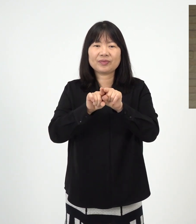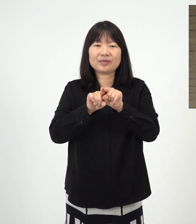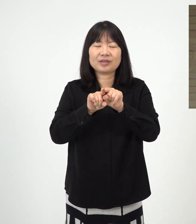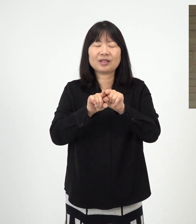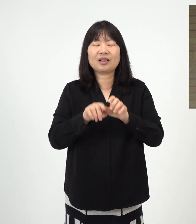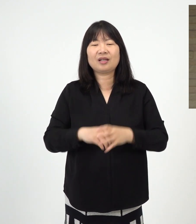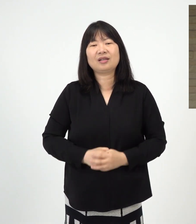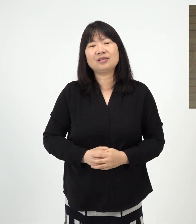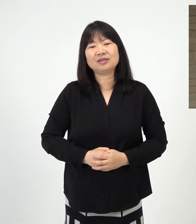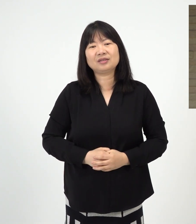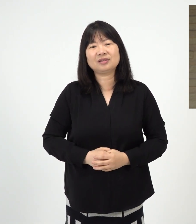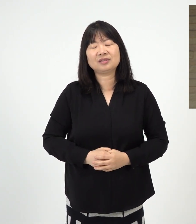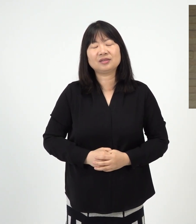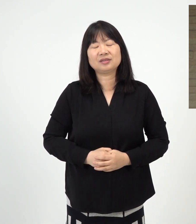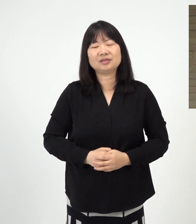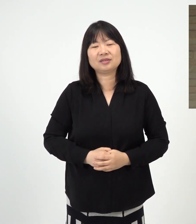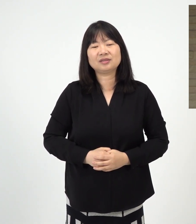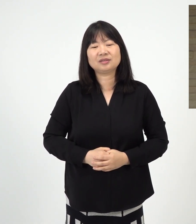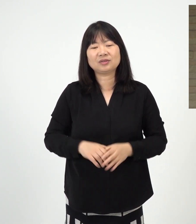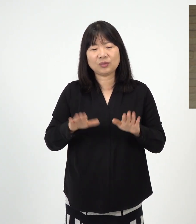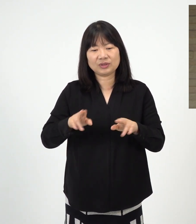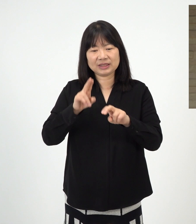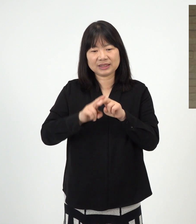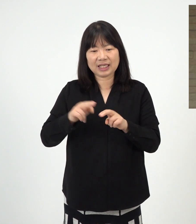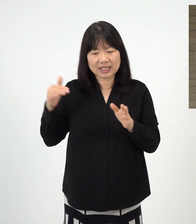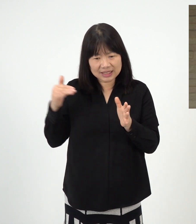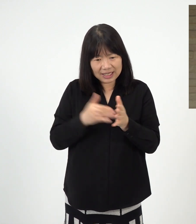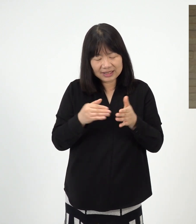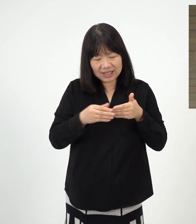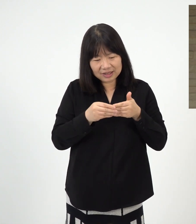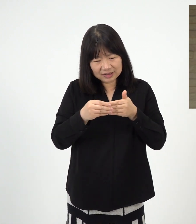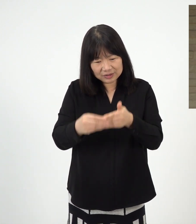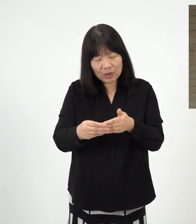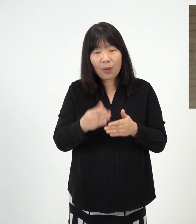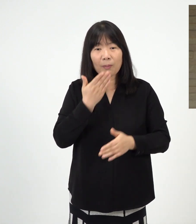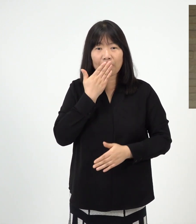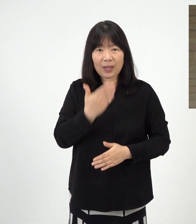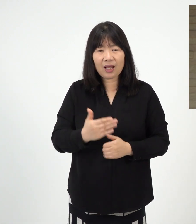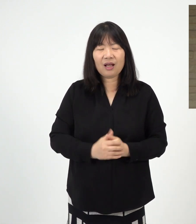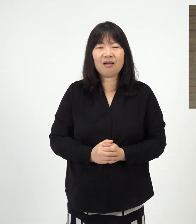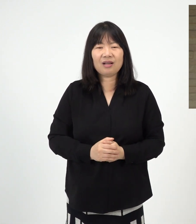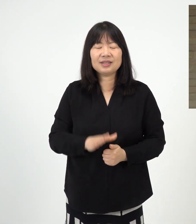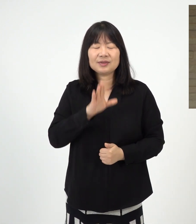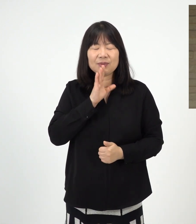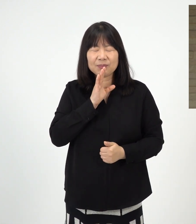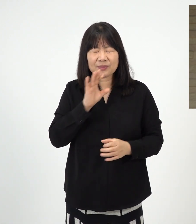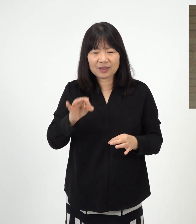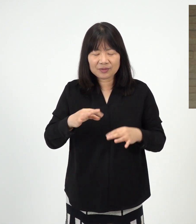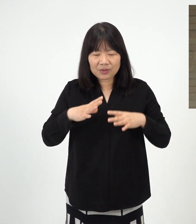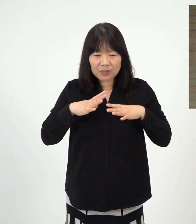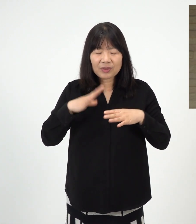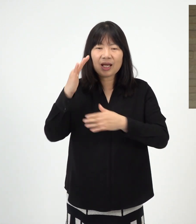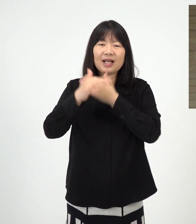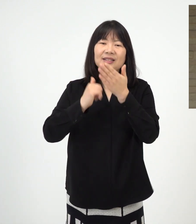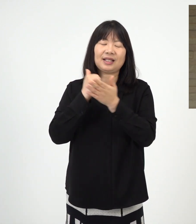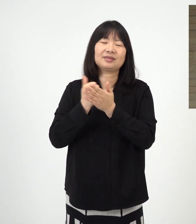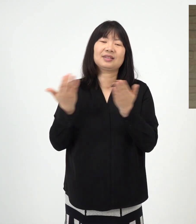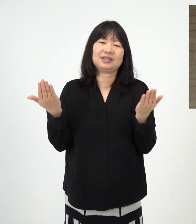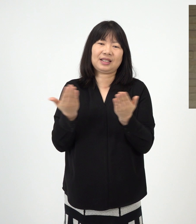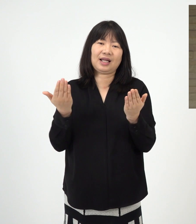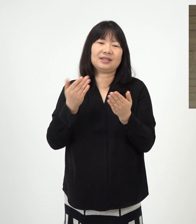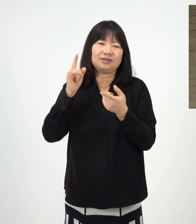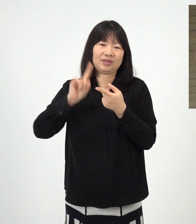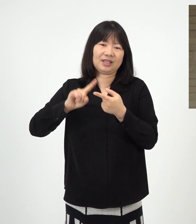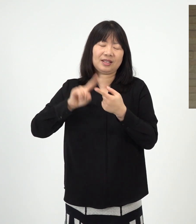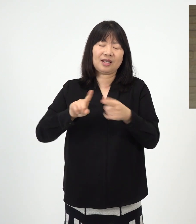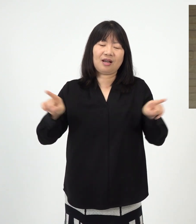버성겨 오늘 이 자리까지 이끌어 주셨다는 것은 놀라운 경이로운 하나님의 일하심을